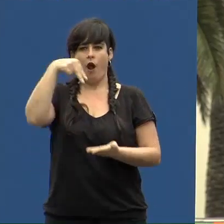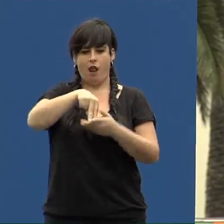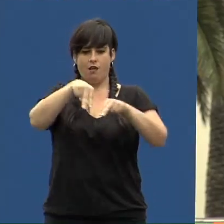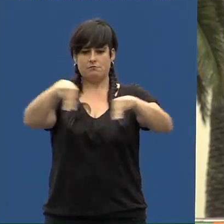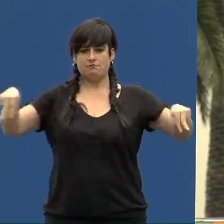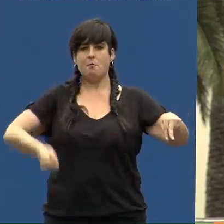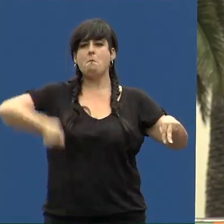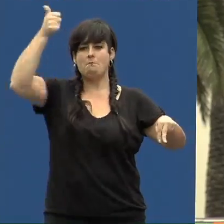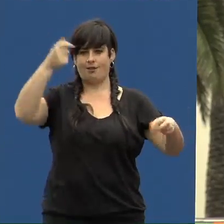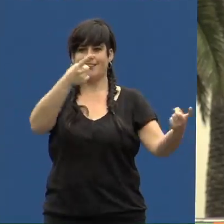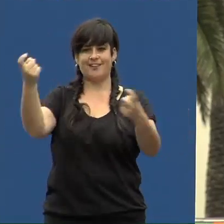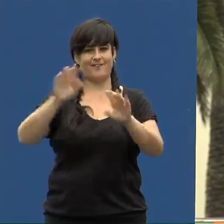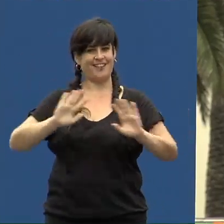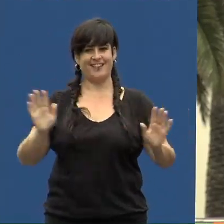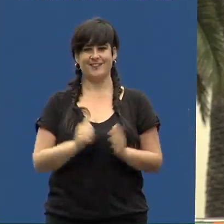escenario.